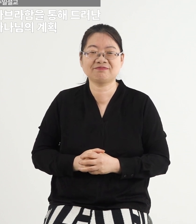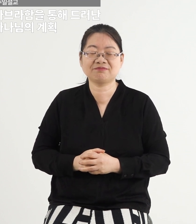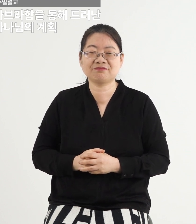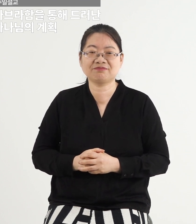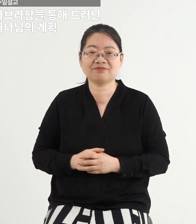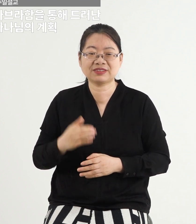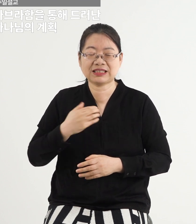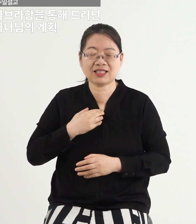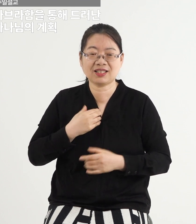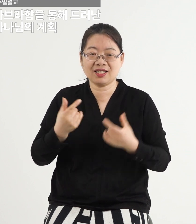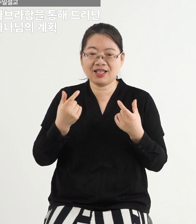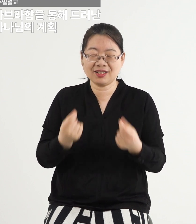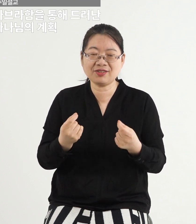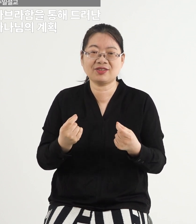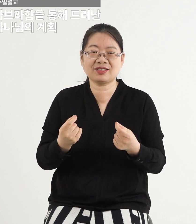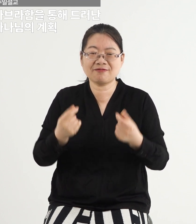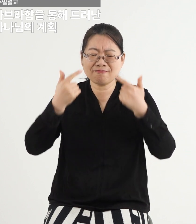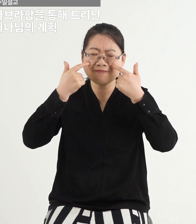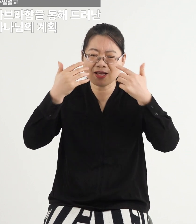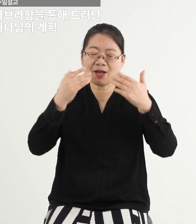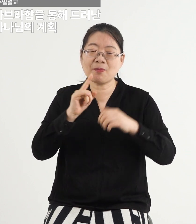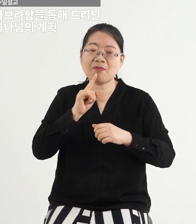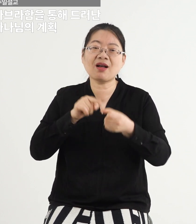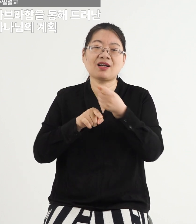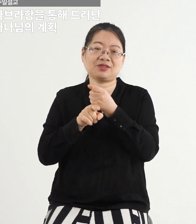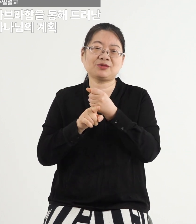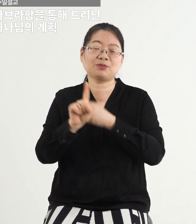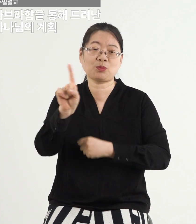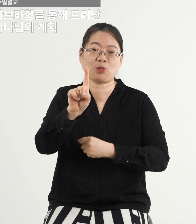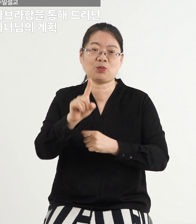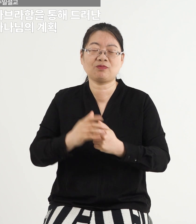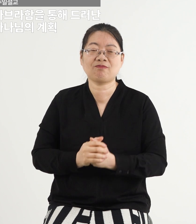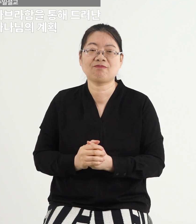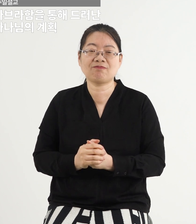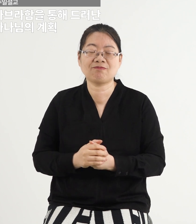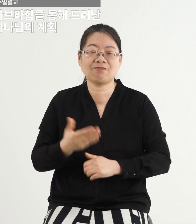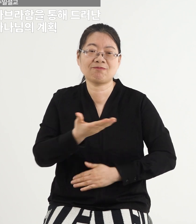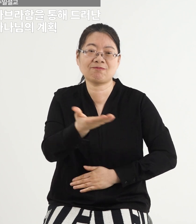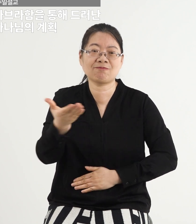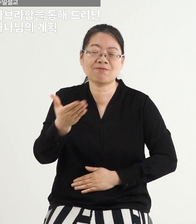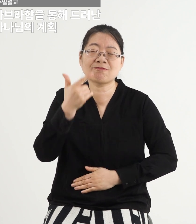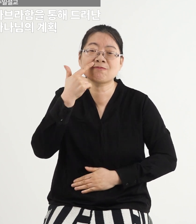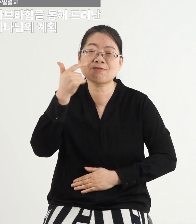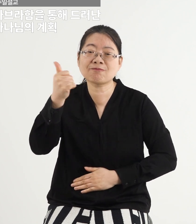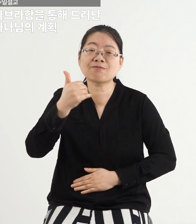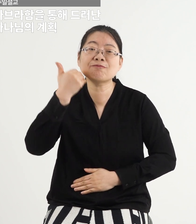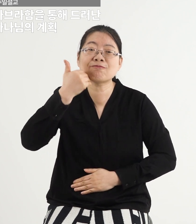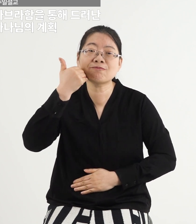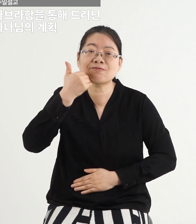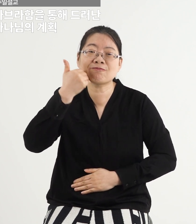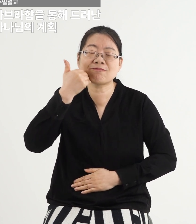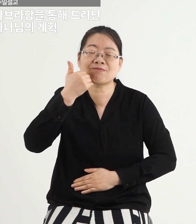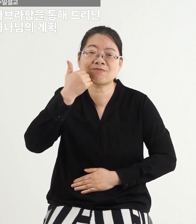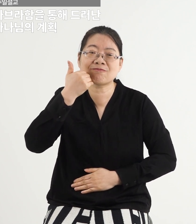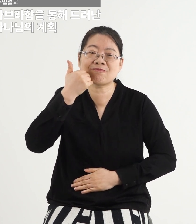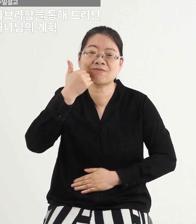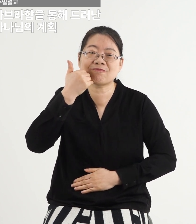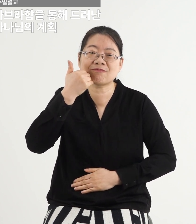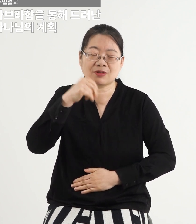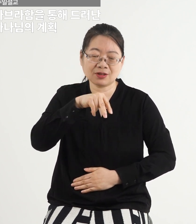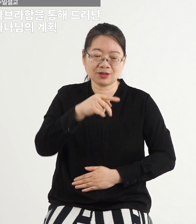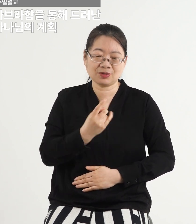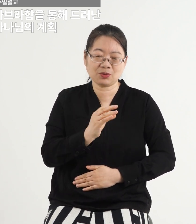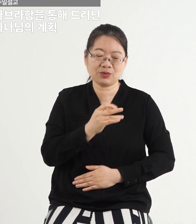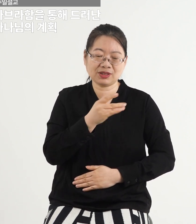제가 이 정도까지 극단적으로 얘기하는 이유가 있어요. 여러분들의 아버지가 누구십니까?